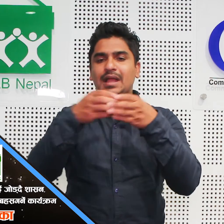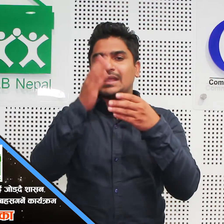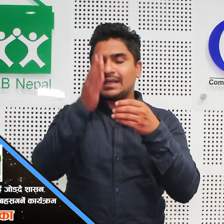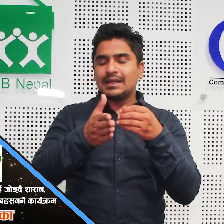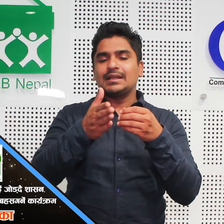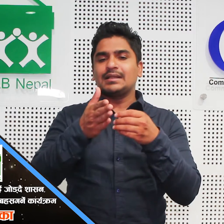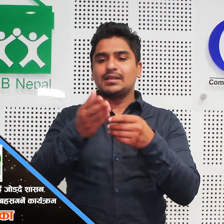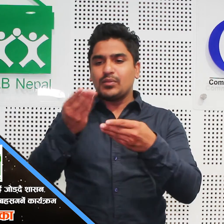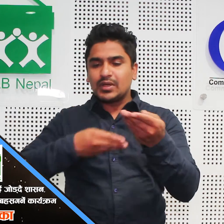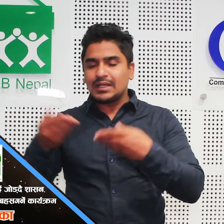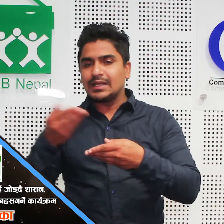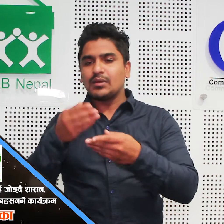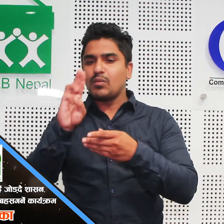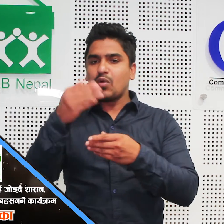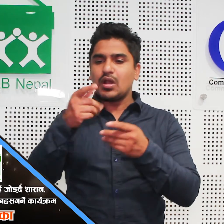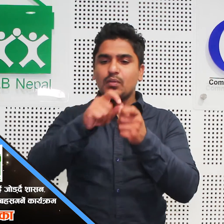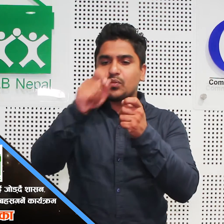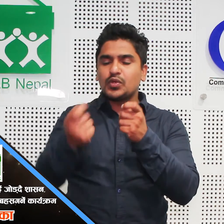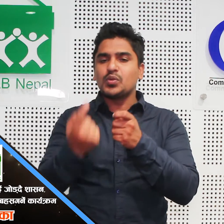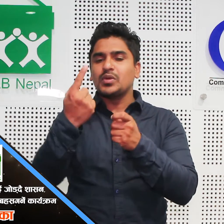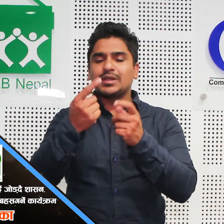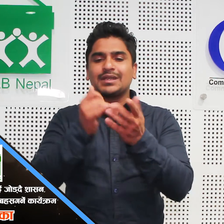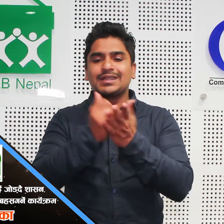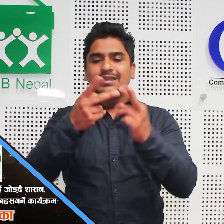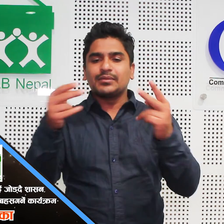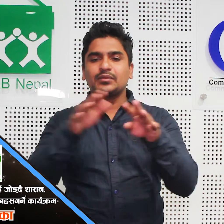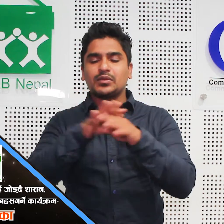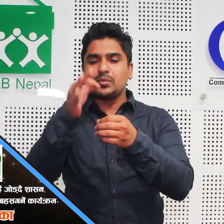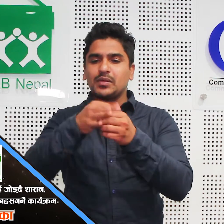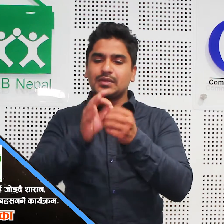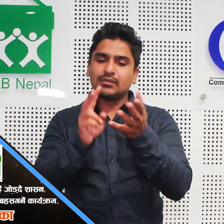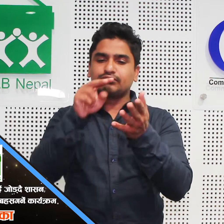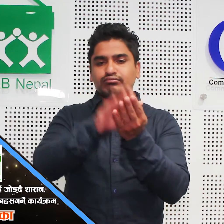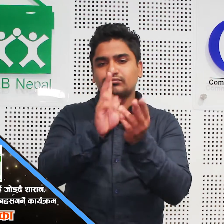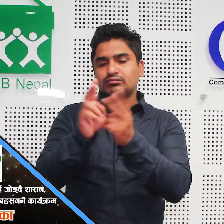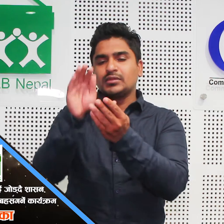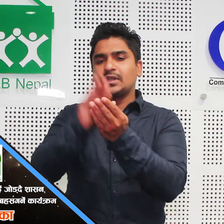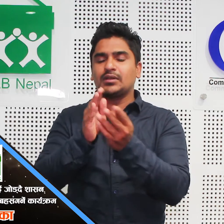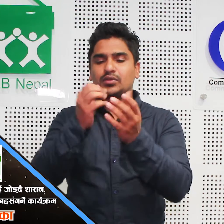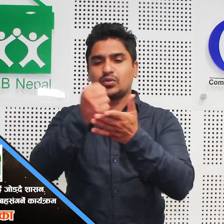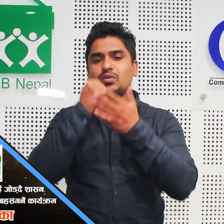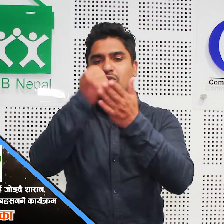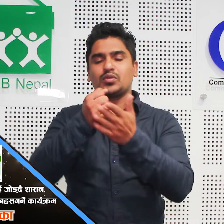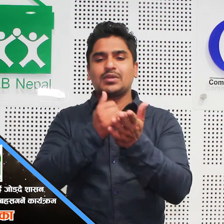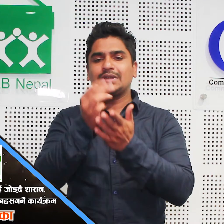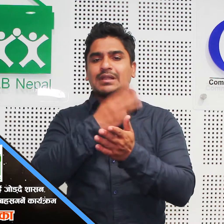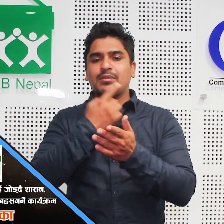कृषि औजारमा सहयोग गरेपछि भने व्यवसाय टिकाइराख्न सहयोग भएको किसानको भनाइ छ। रेडियो आदिकुलाका